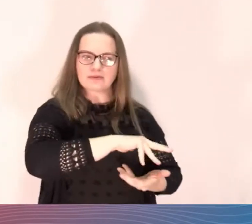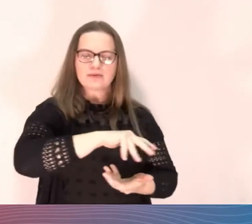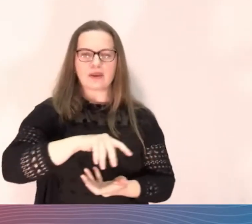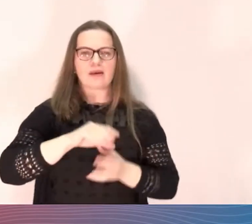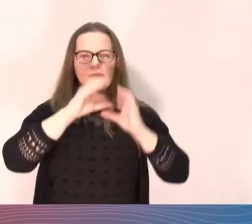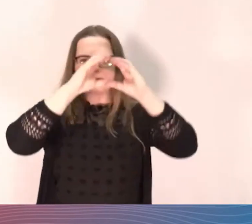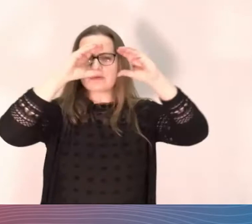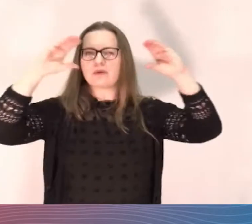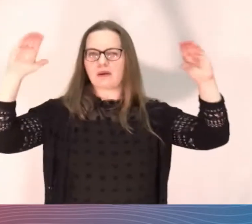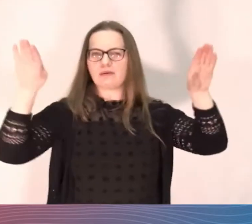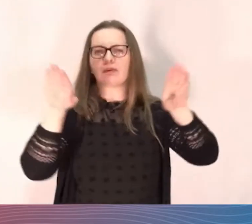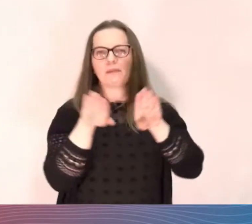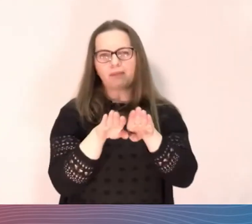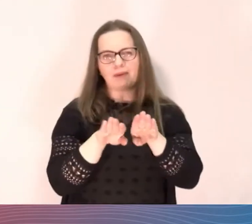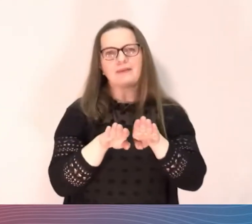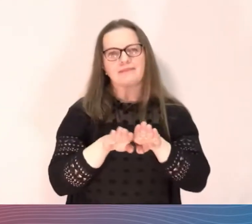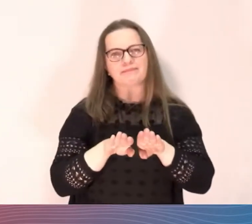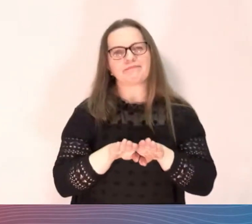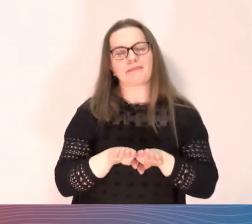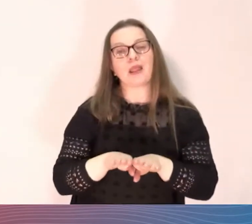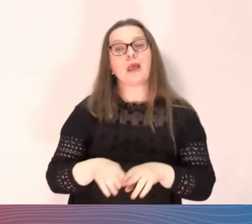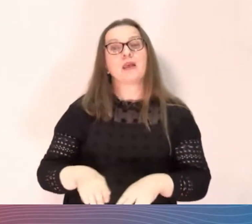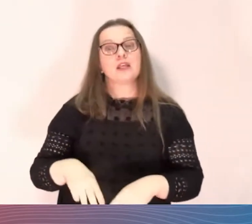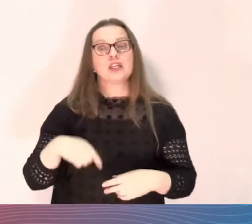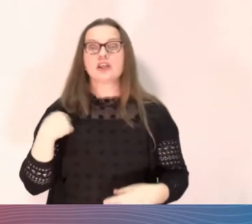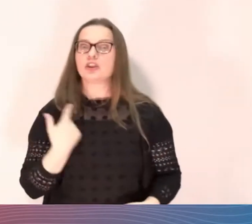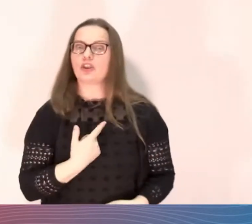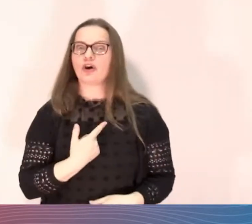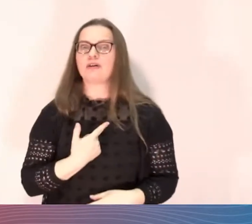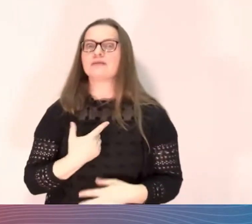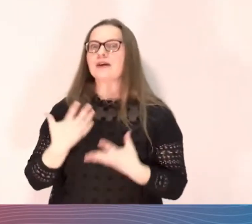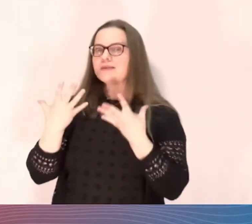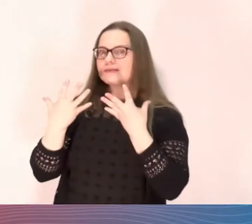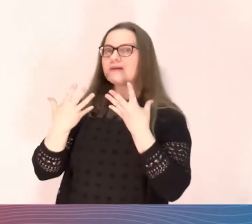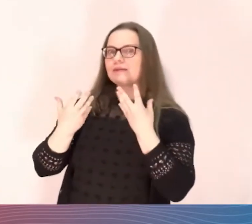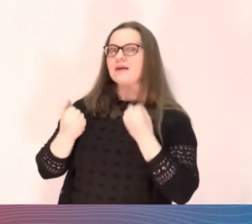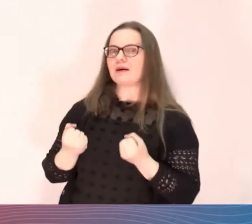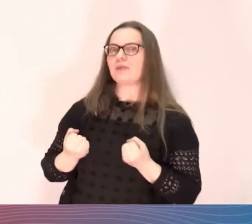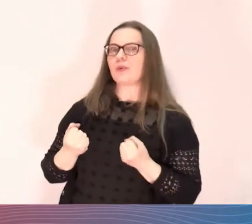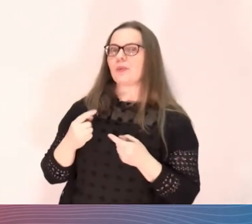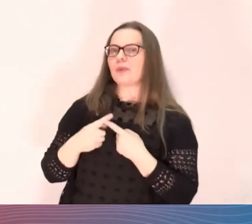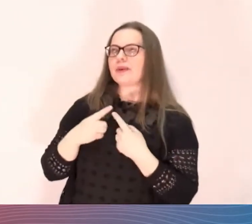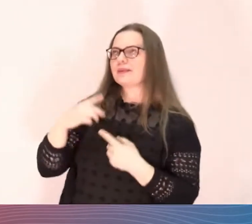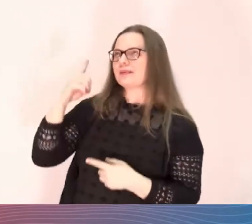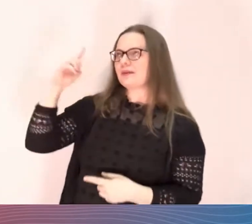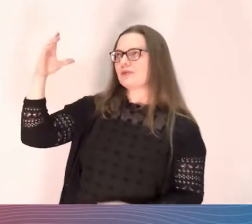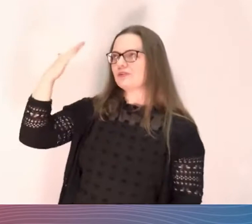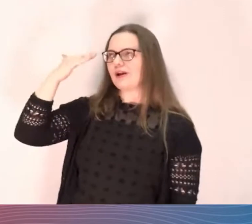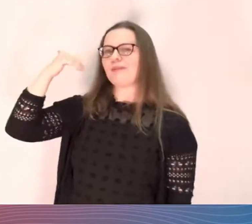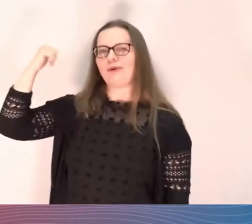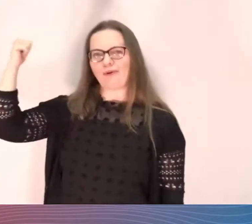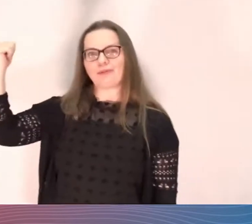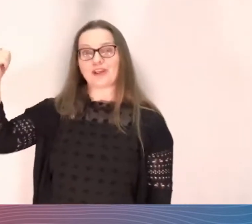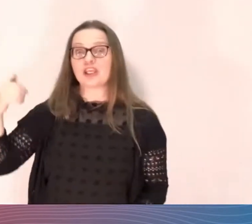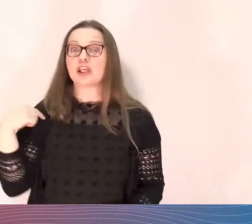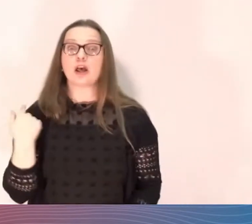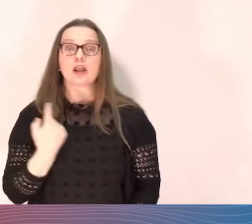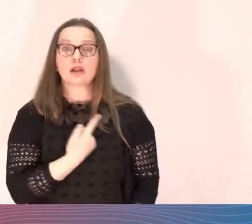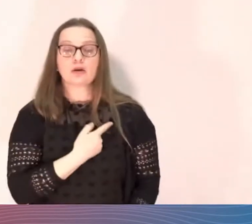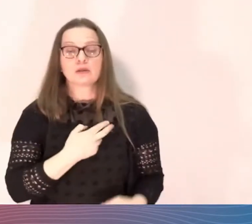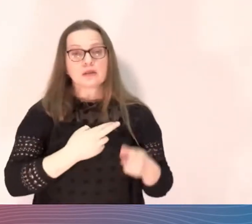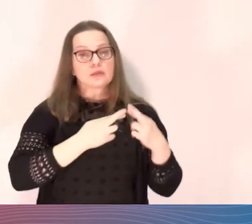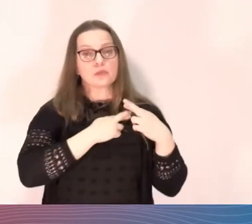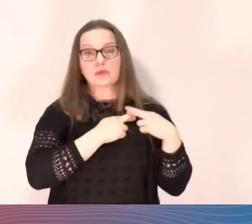esse chamado e essa comissão. Agora chegou a nossa vez, irmãos. A nossa missão